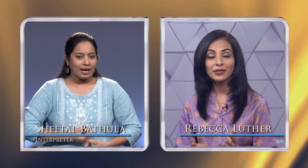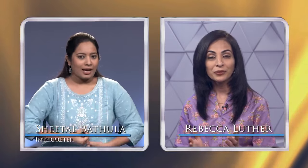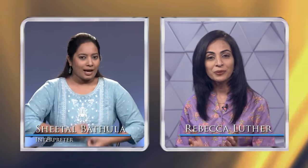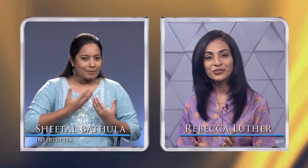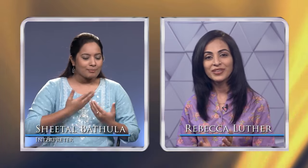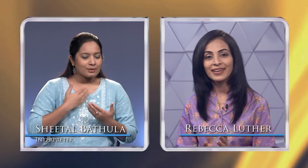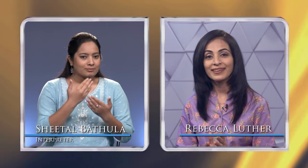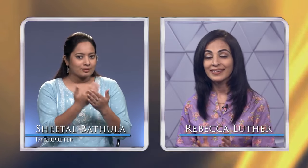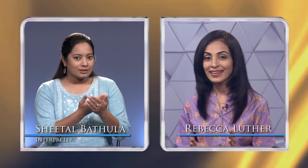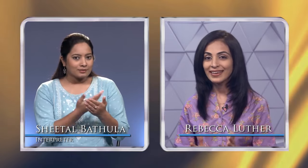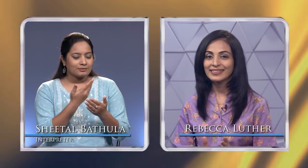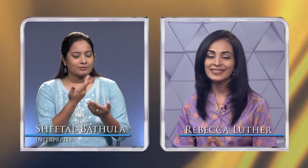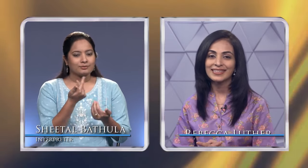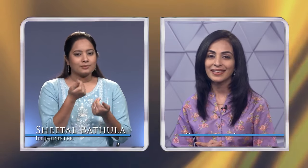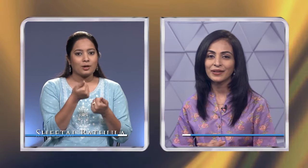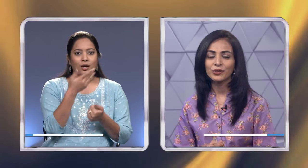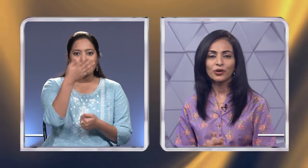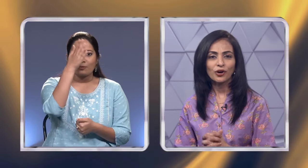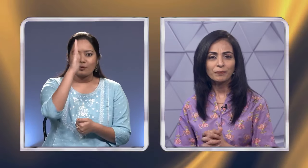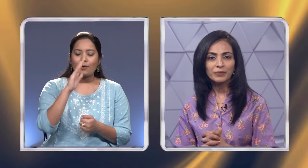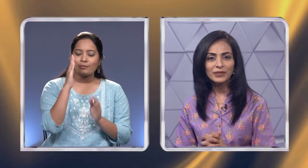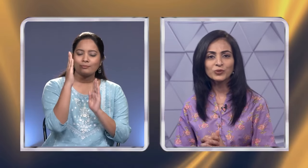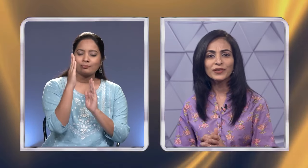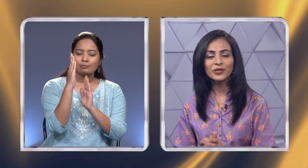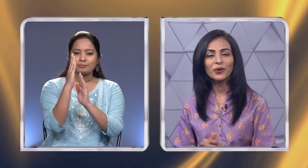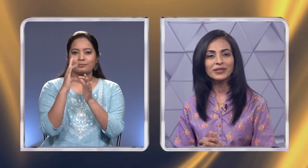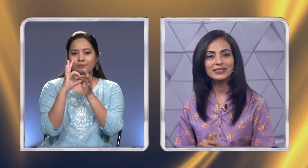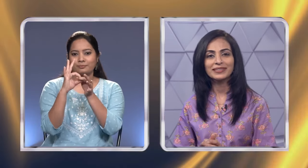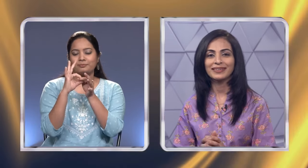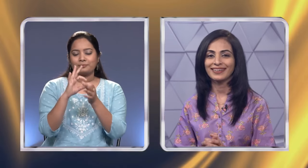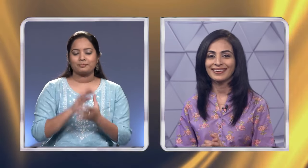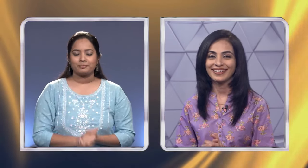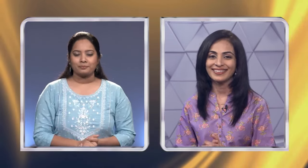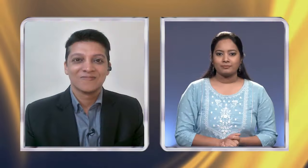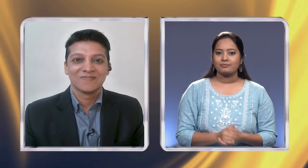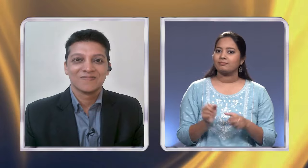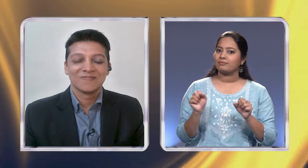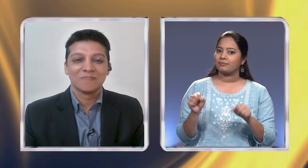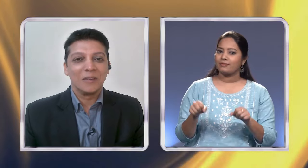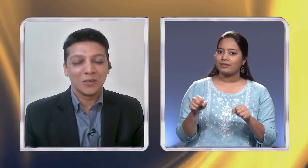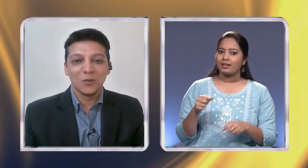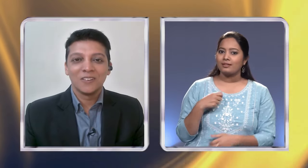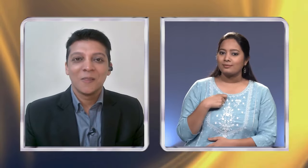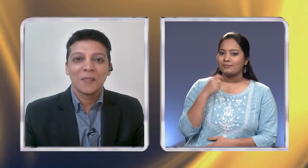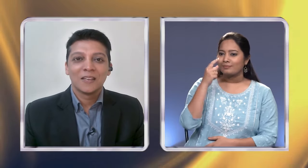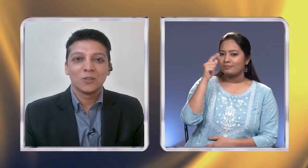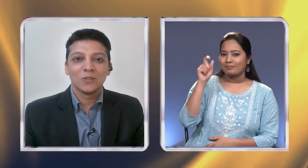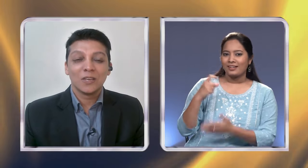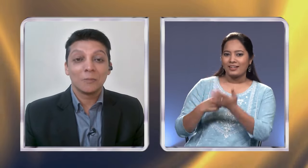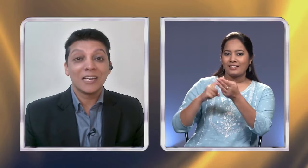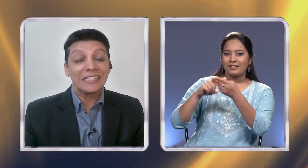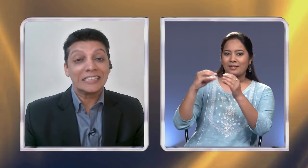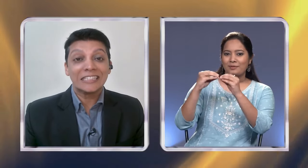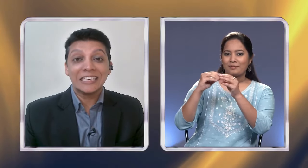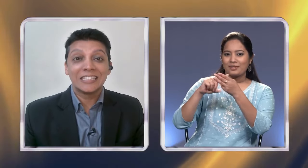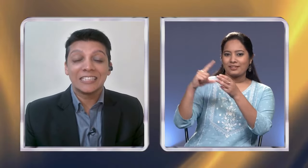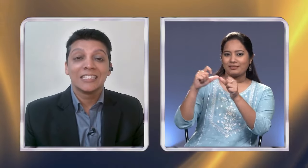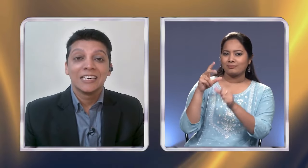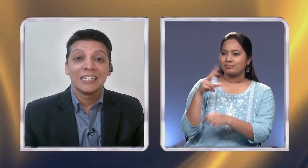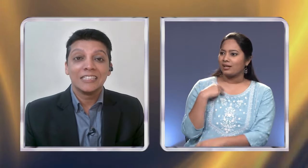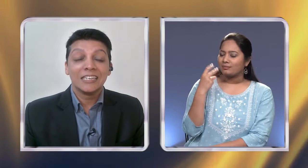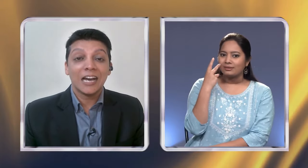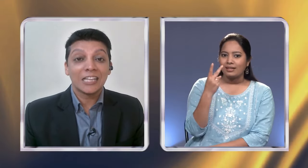में खुश हैं, खैरियत से हैं और परमेश्वर के और नजदीक आ रहे हैं। बिल्कुल रिबेका, देखते